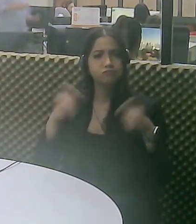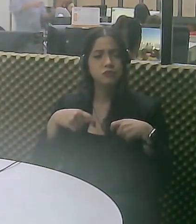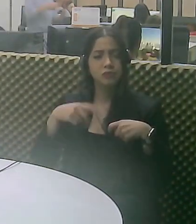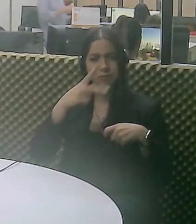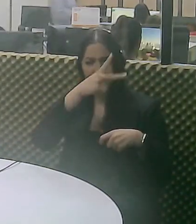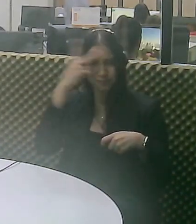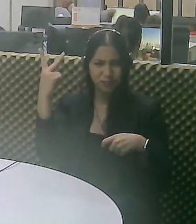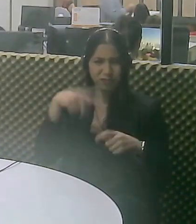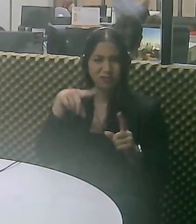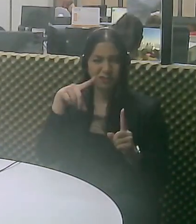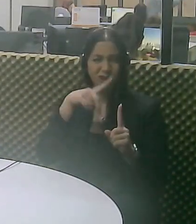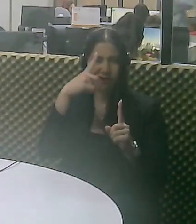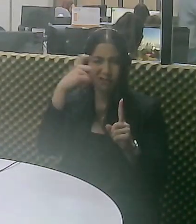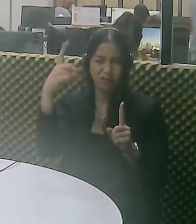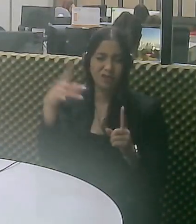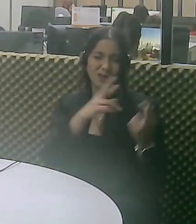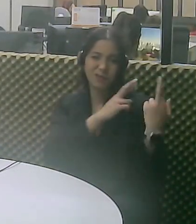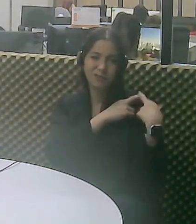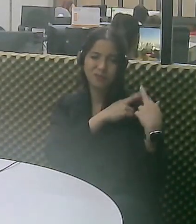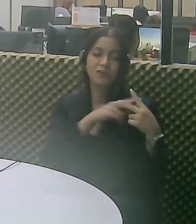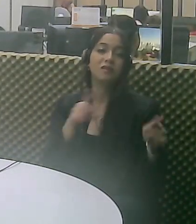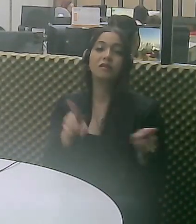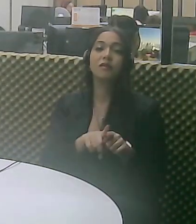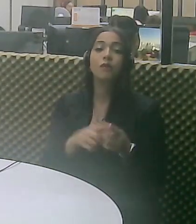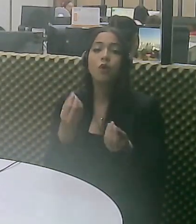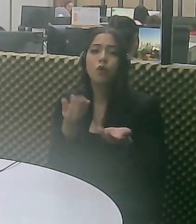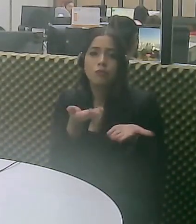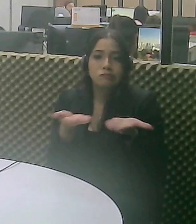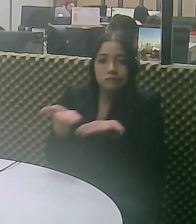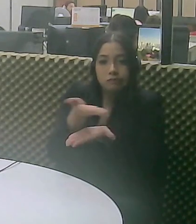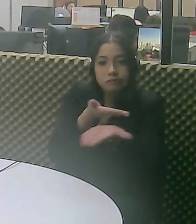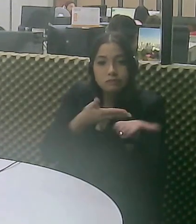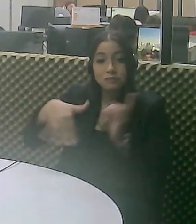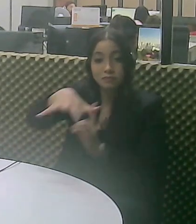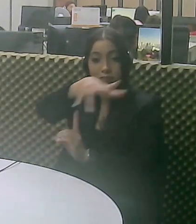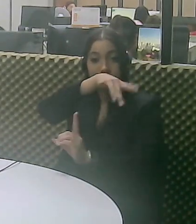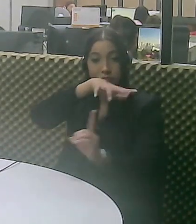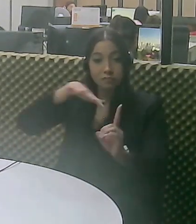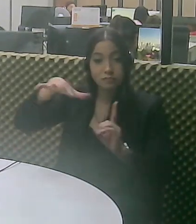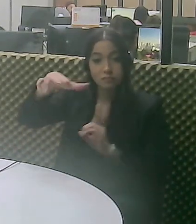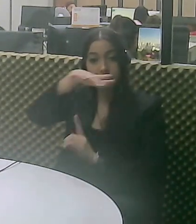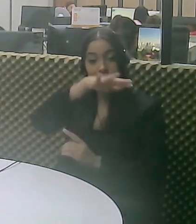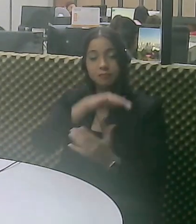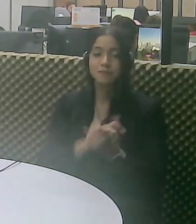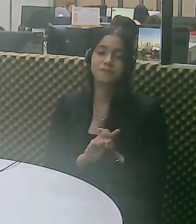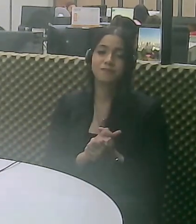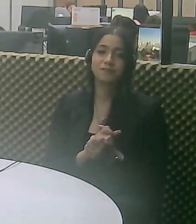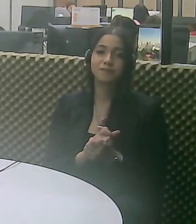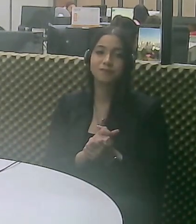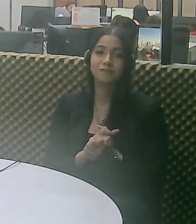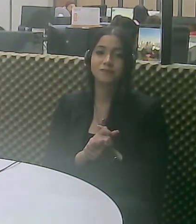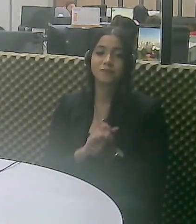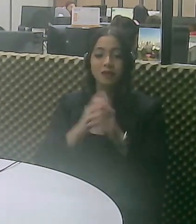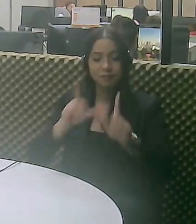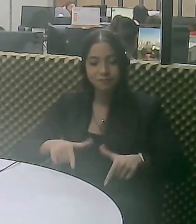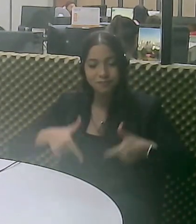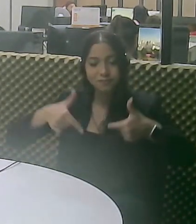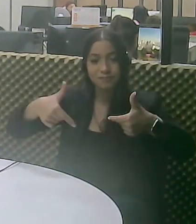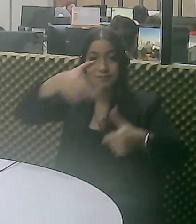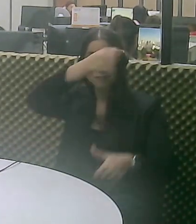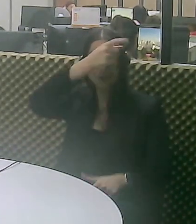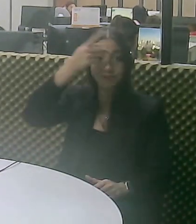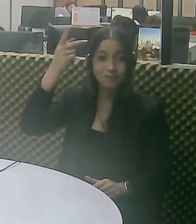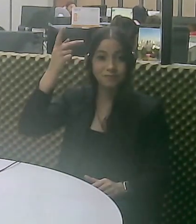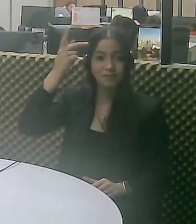agressor, ações decorrentes e o devido manejo da situação de risco de violência. Com a iniciativa, a Prefeitura